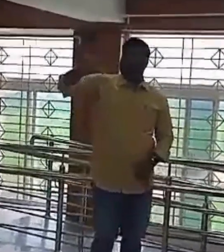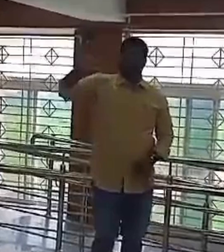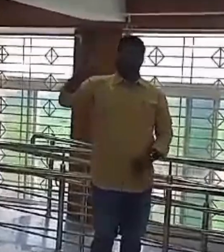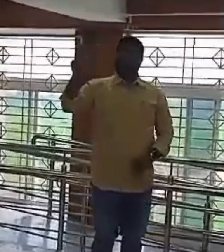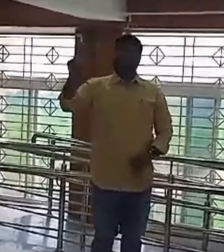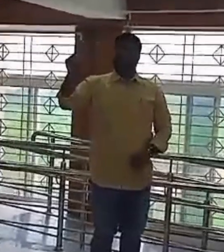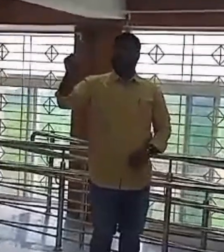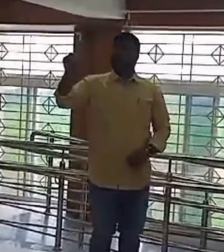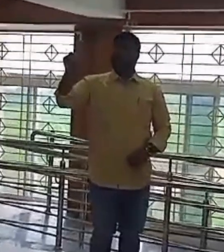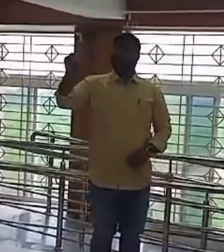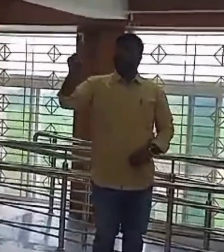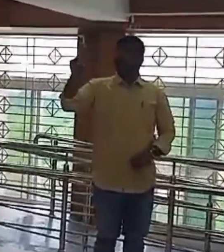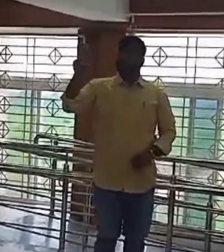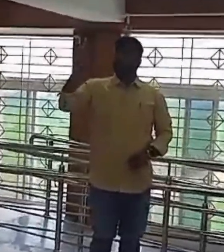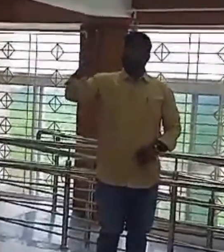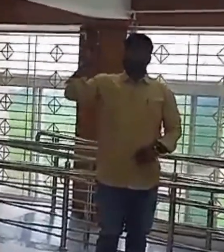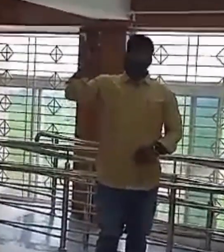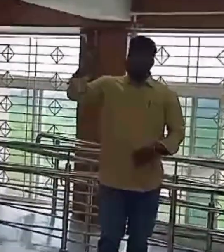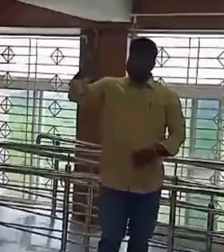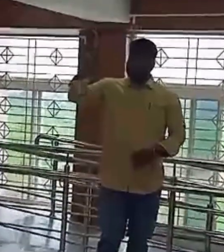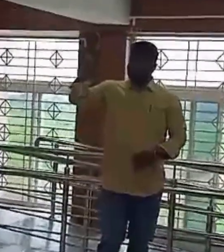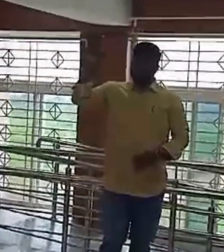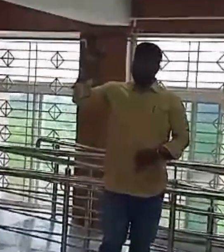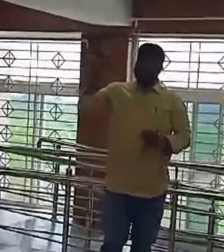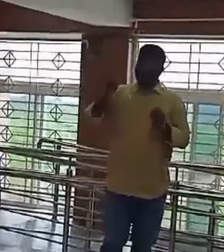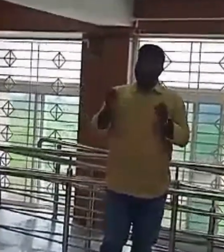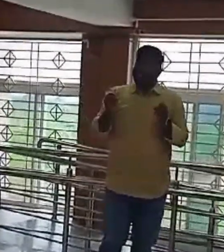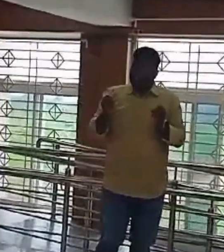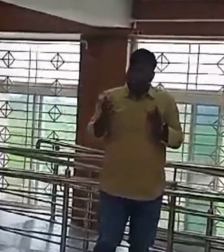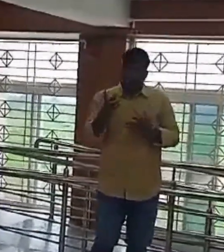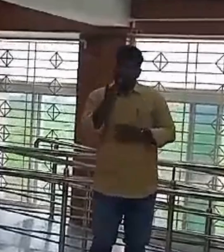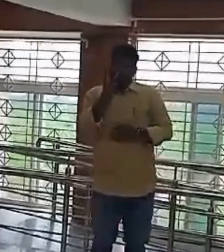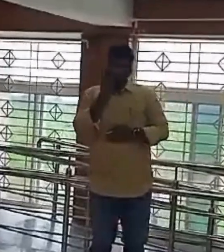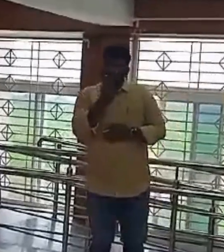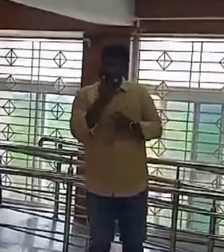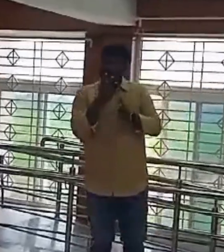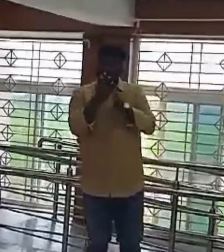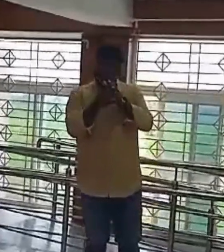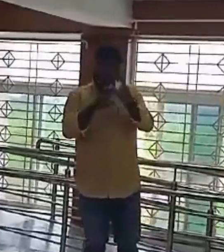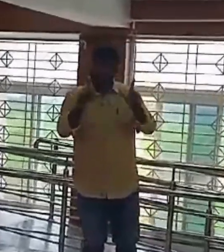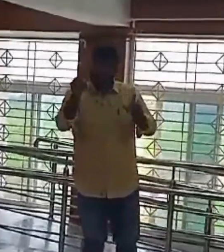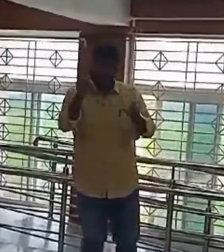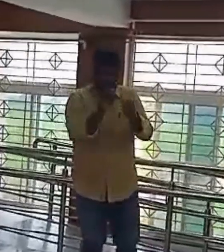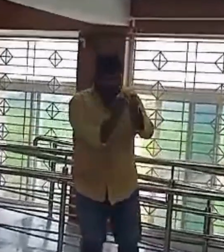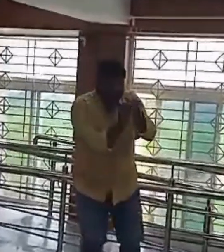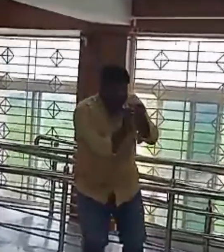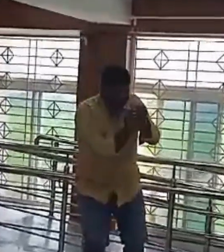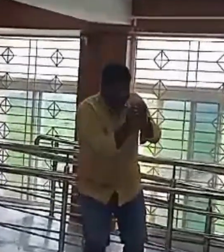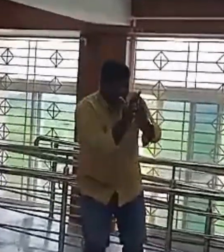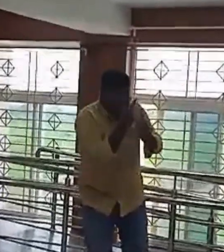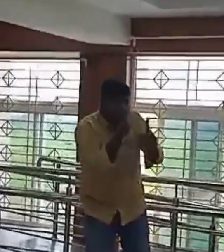ಮಾಡ್ತಾ ಇದ್ದೀವಿ. ಏನು 1951ರಲ್ಲಿ ಇದನ್ನ ಸೈನ್ ಲ್ಯಾಂಗ್ವೇಜ್ ಒಂದು ಸ್ಟಾರ್ಟ್ ಮಾಡಿದ್ರು.